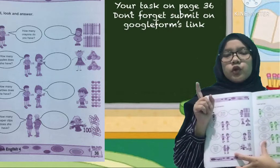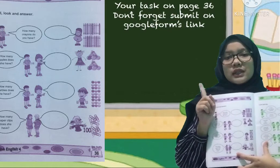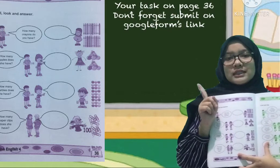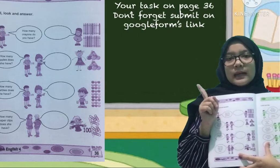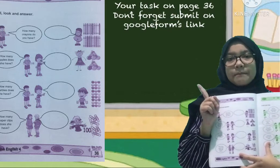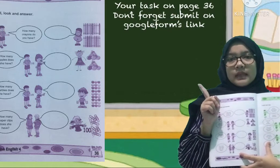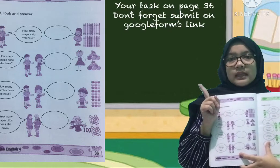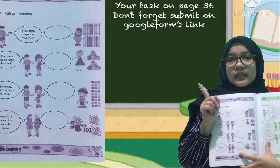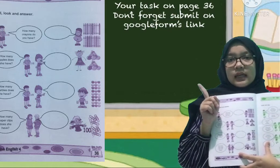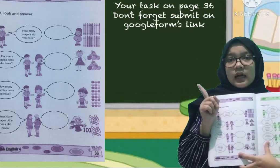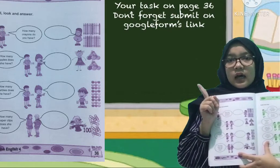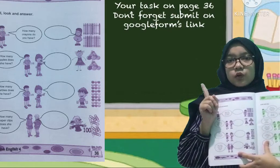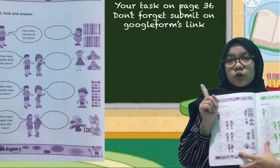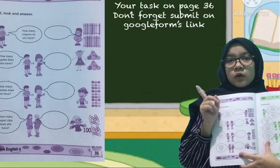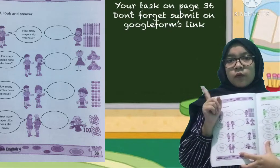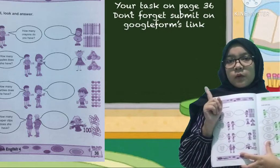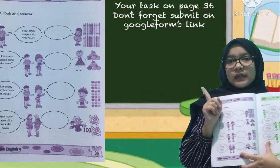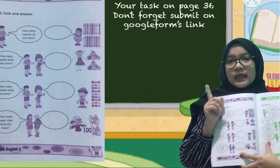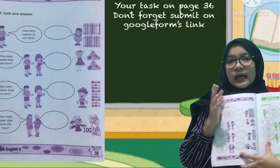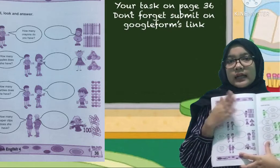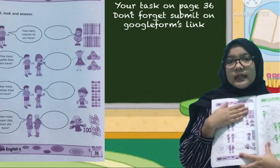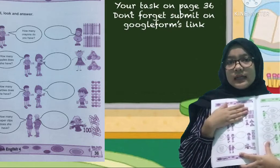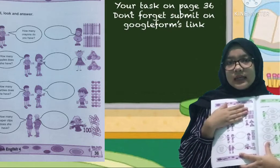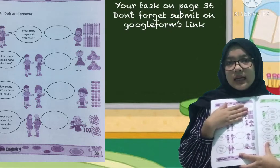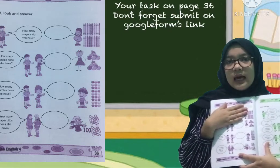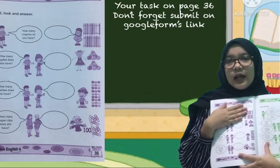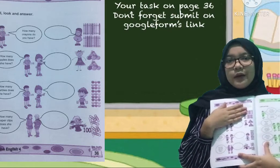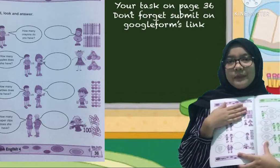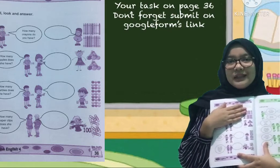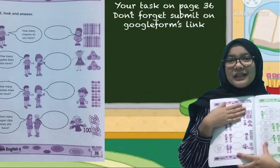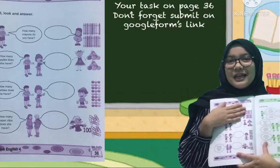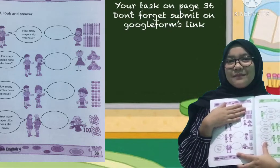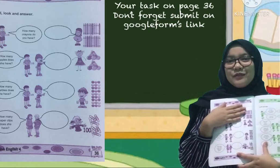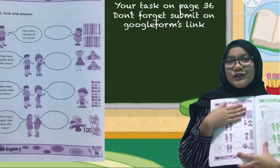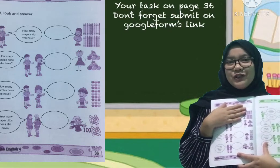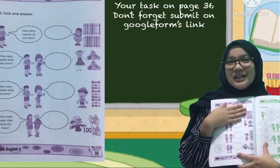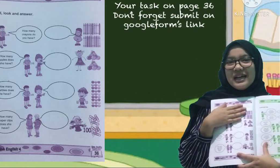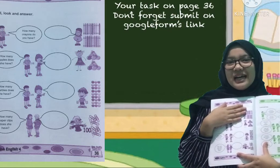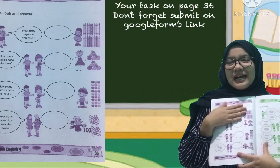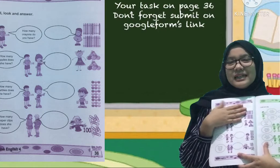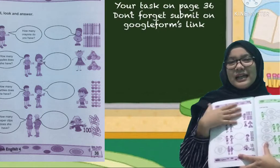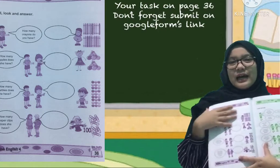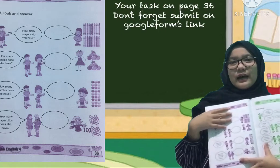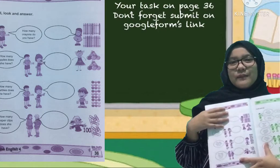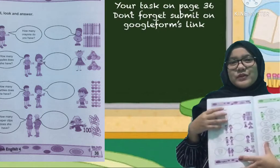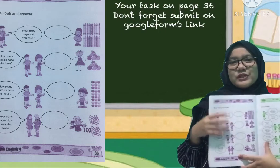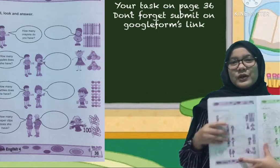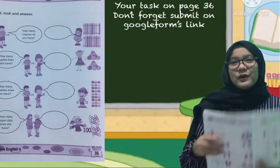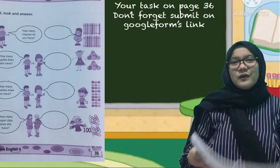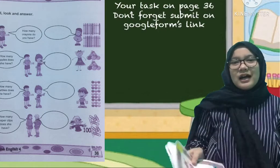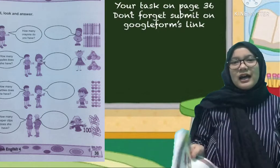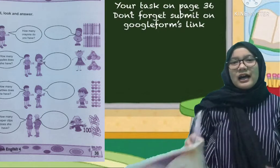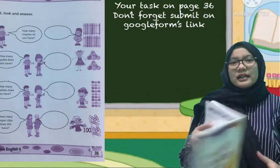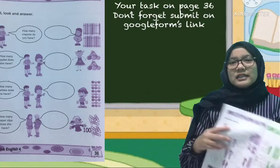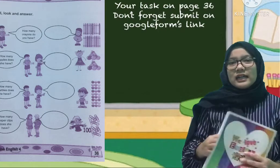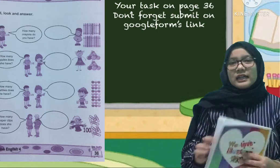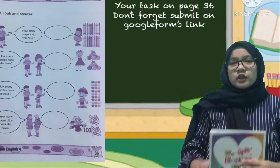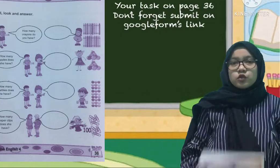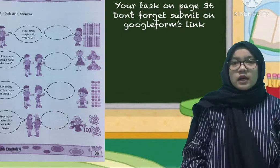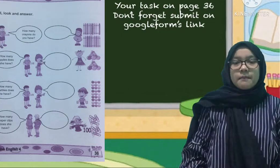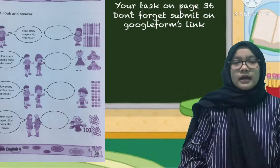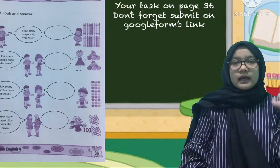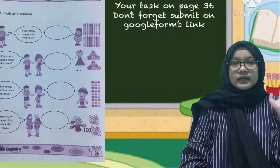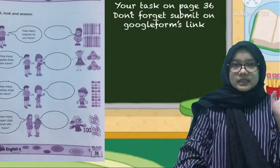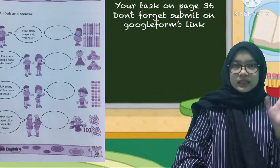jangan lupa untuk di-submit di Google Form link hari ini, halaman 36. So, jika